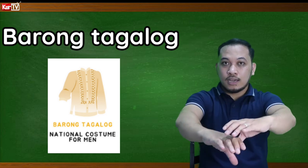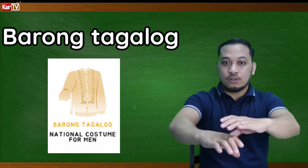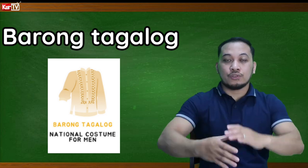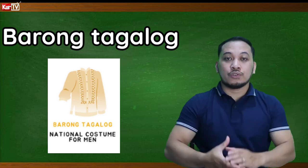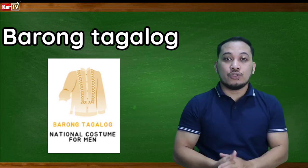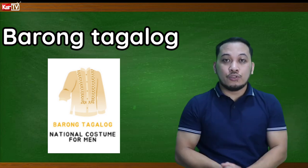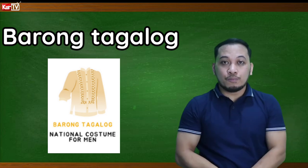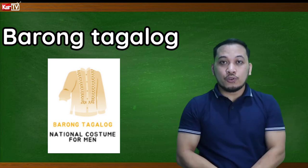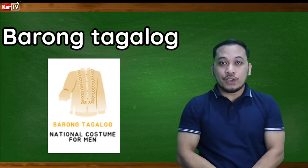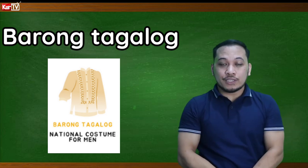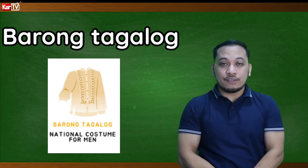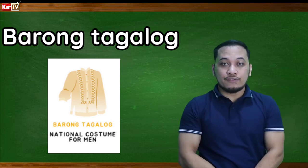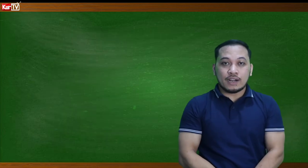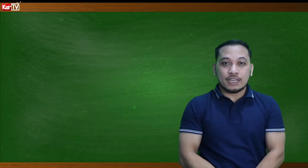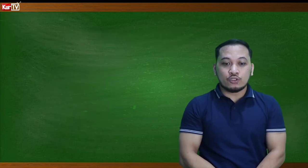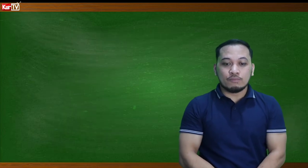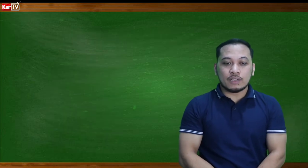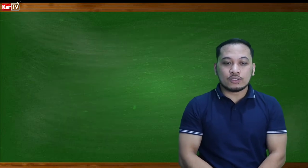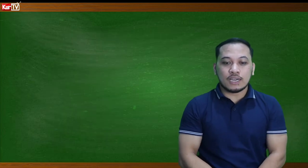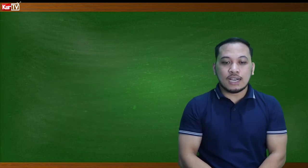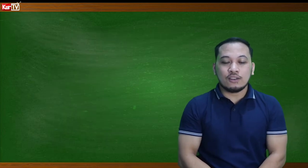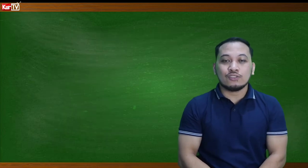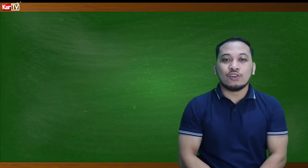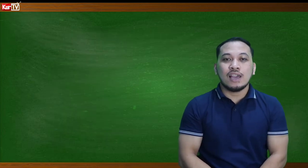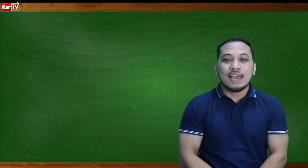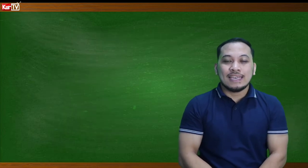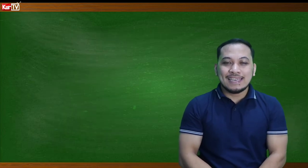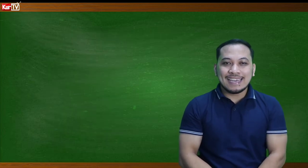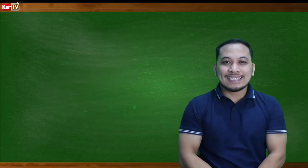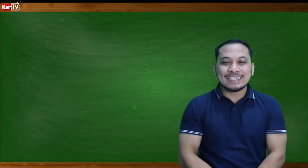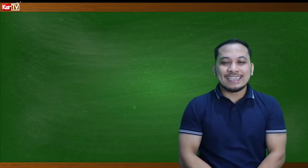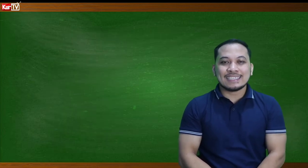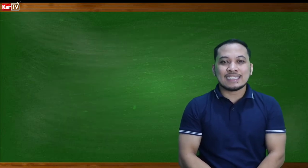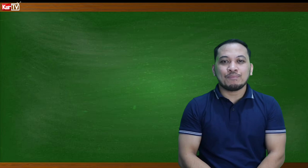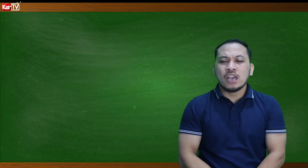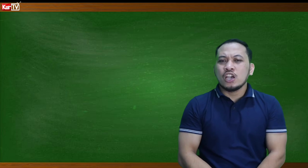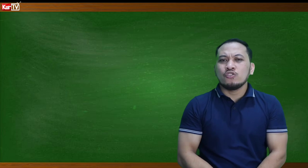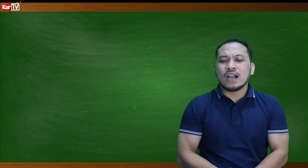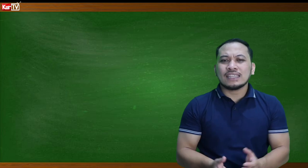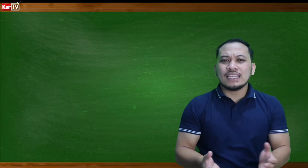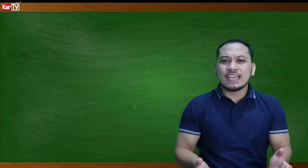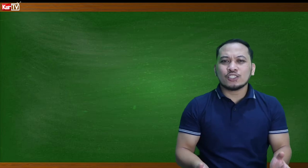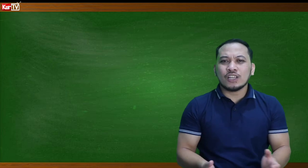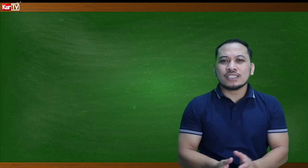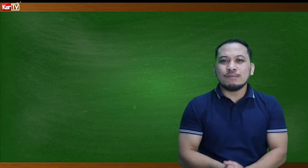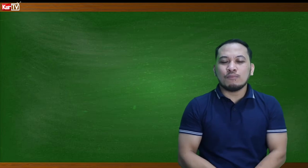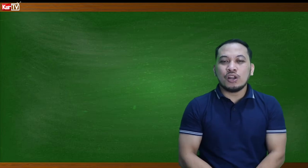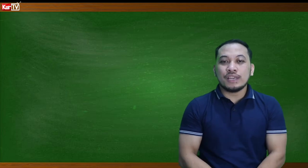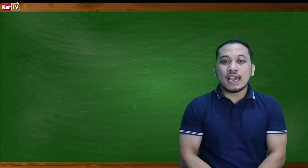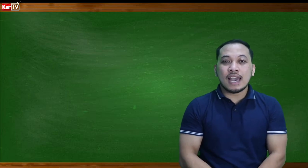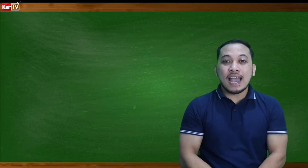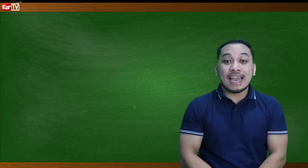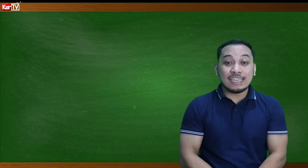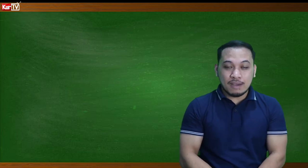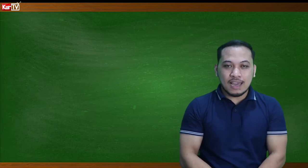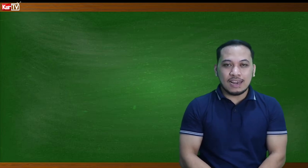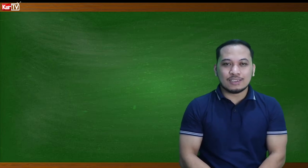Tagalog. So, yun po yung isang variant ng Barong Tagalog, no? Next is yung ating national symbol na animal. So,